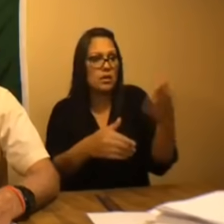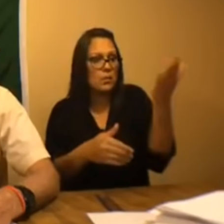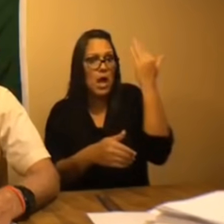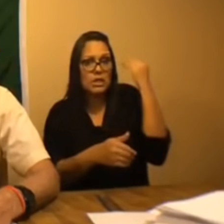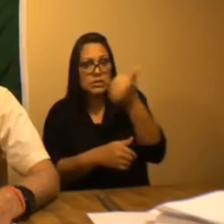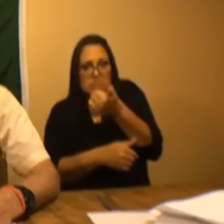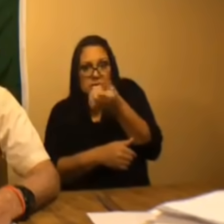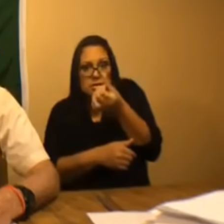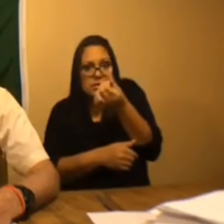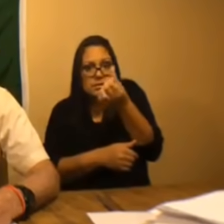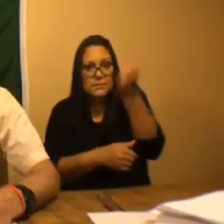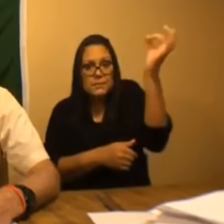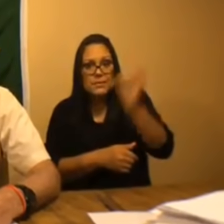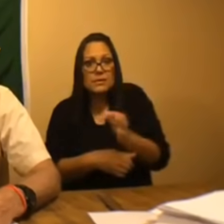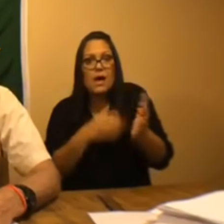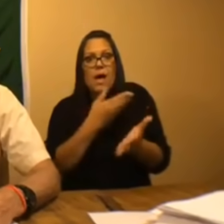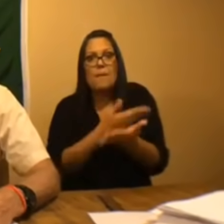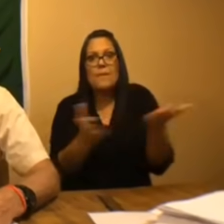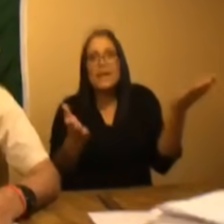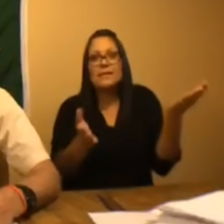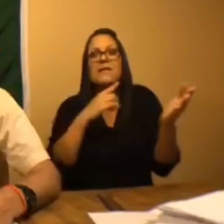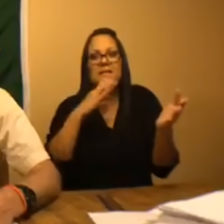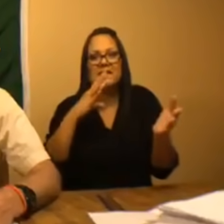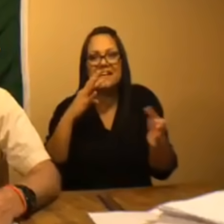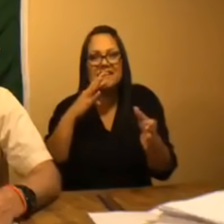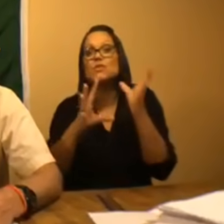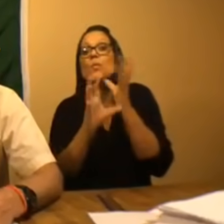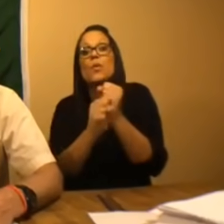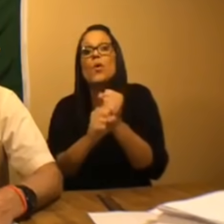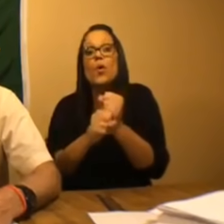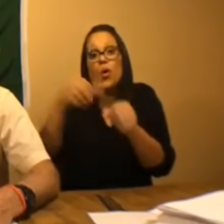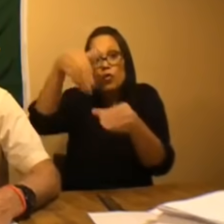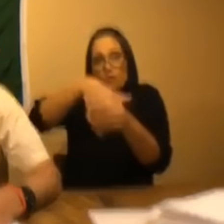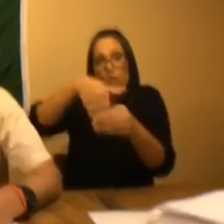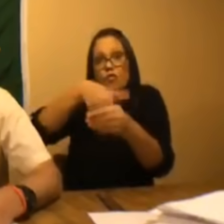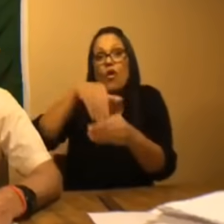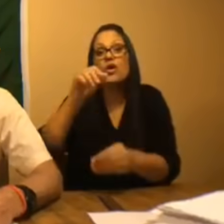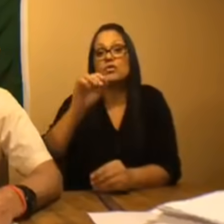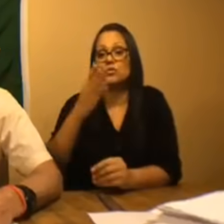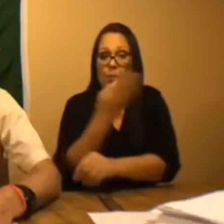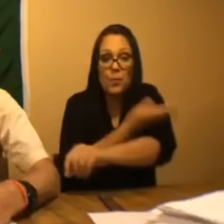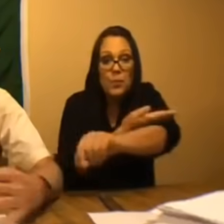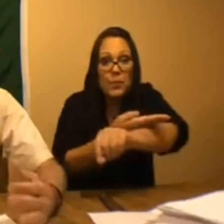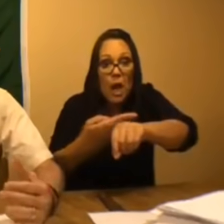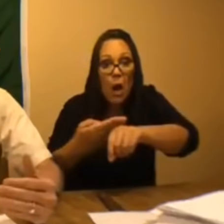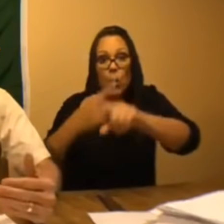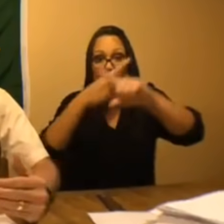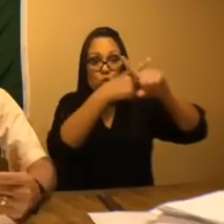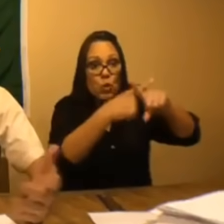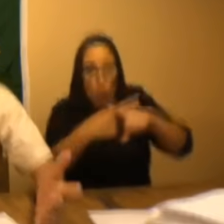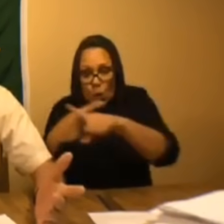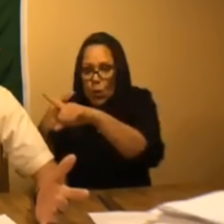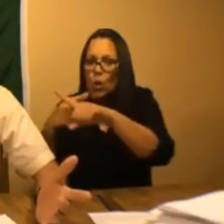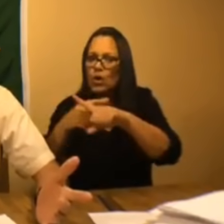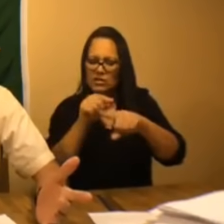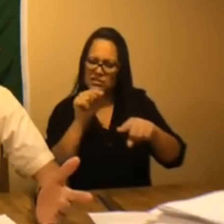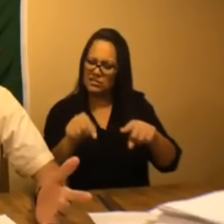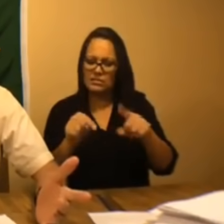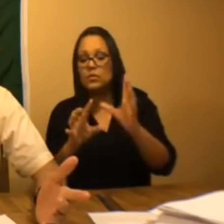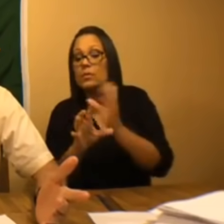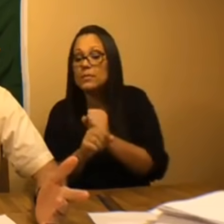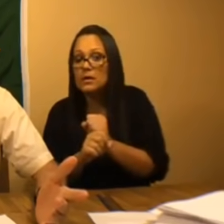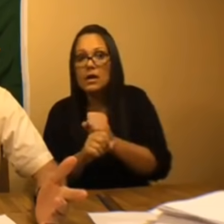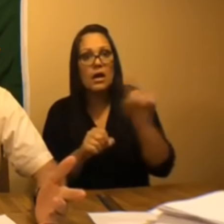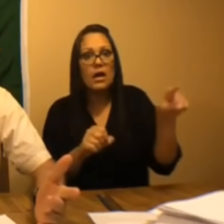momento. Perdeu para branco e nulo. Perdeu para branco e nulo. E agora, de repente, está com 51%